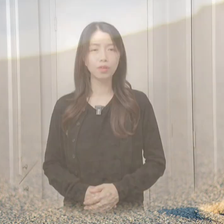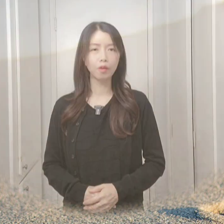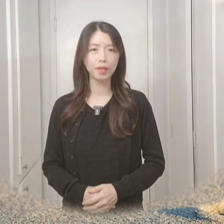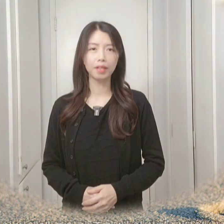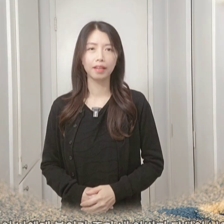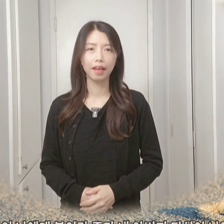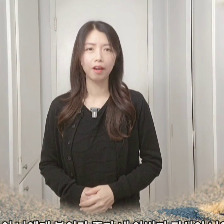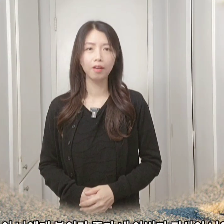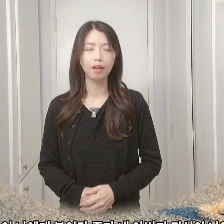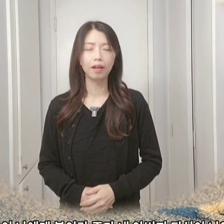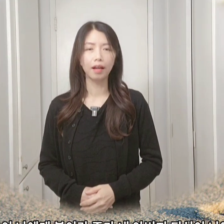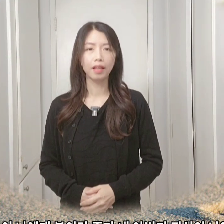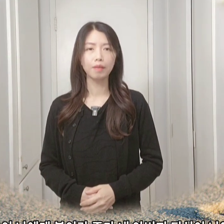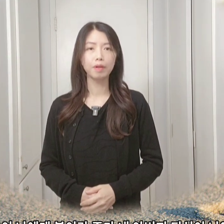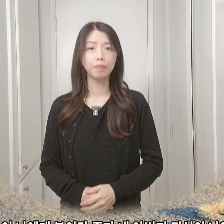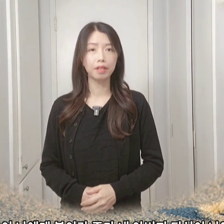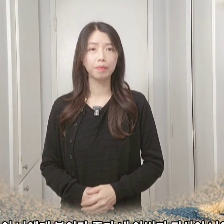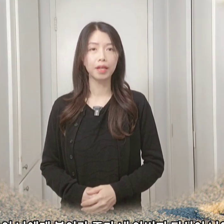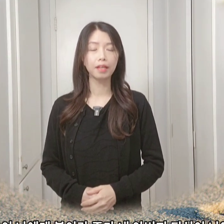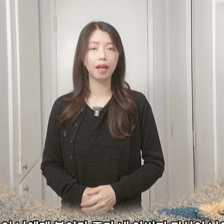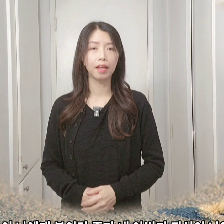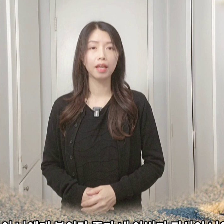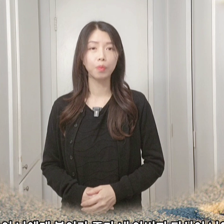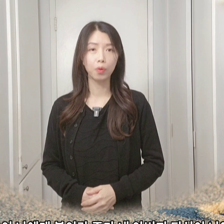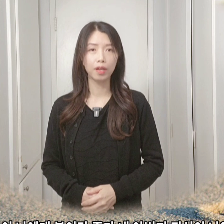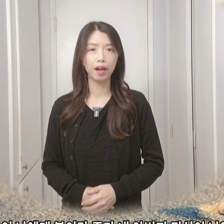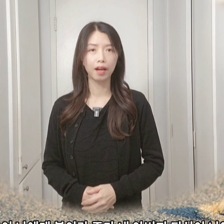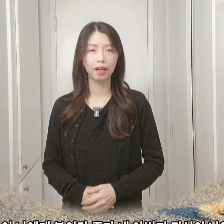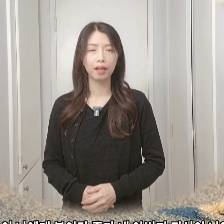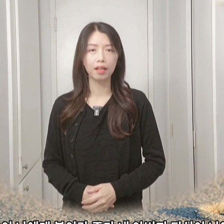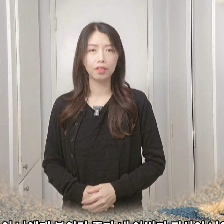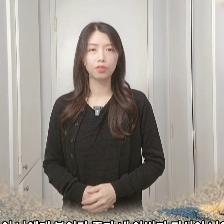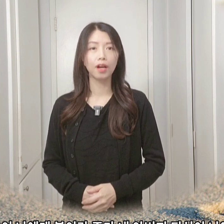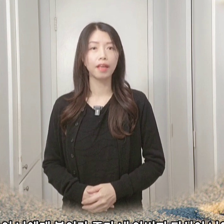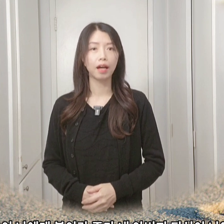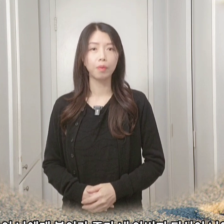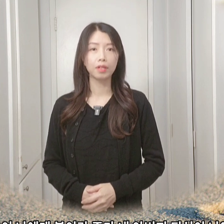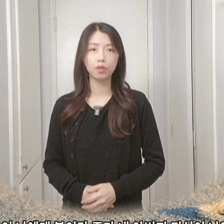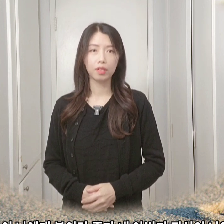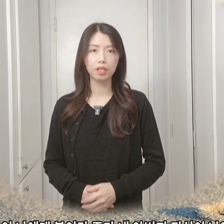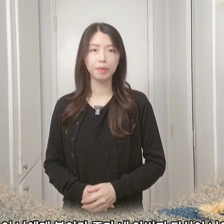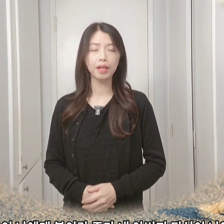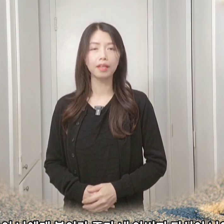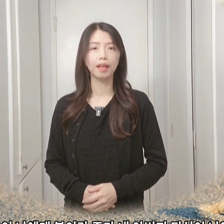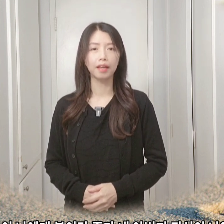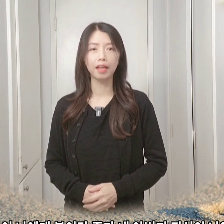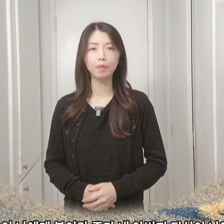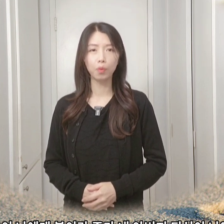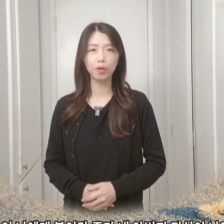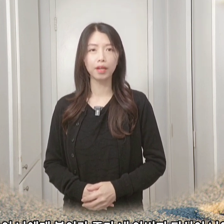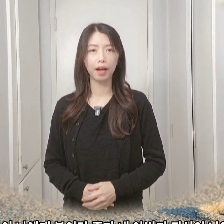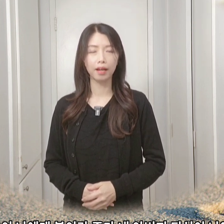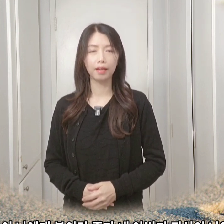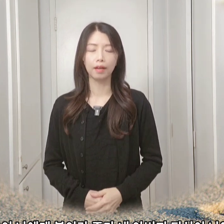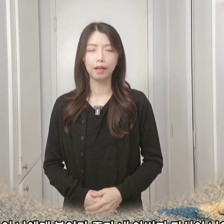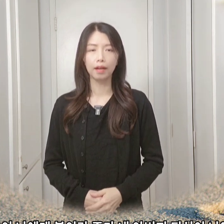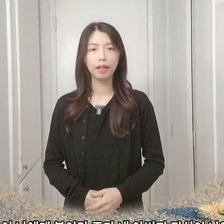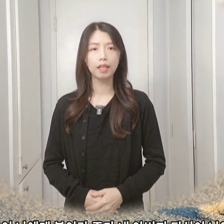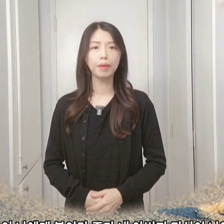네, 후렴해 드릴게요. 하나님을 믿음이 나에게 복이라. 주가 내 아버지 되심이 나에게